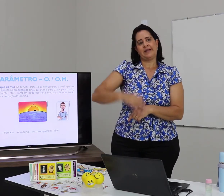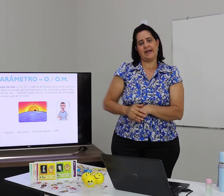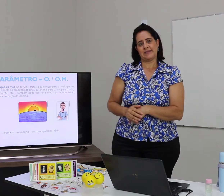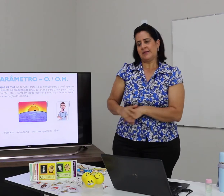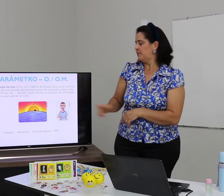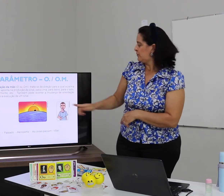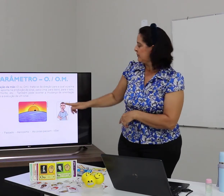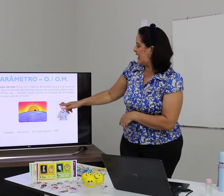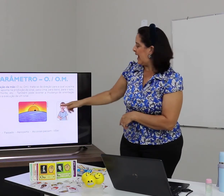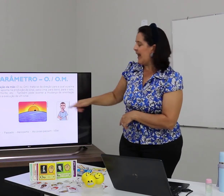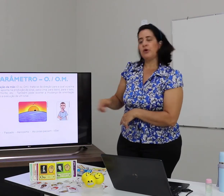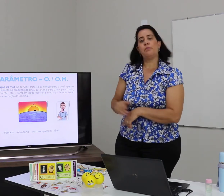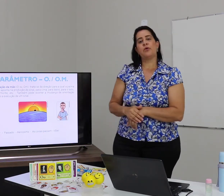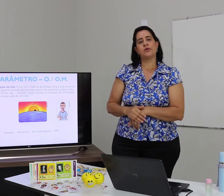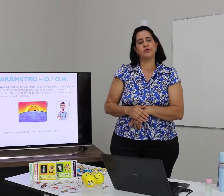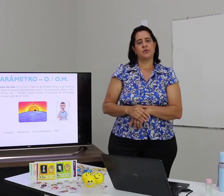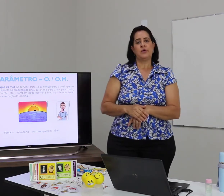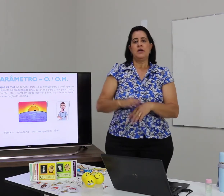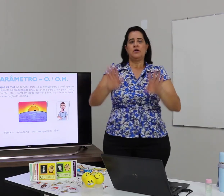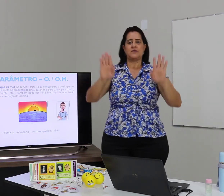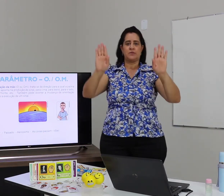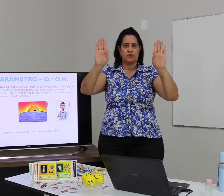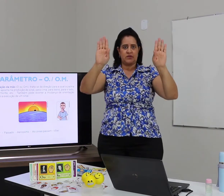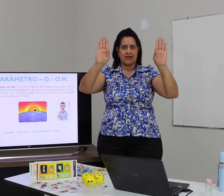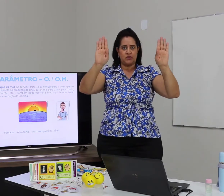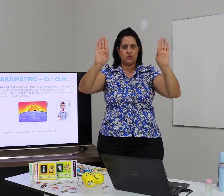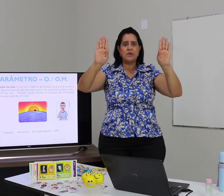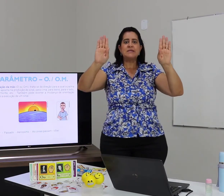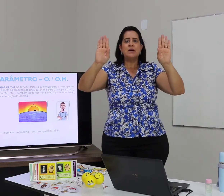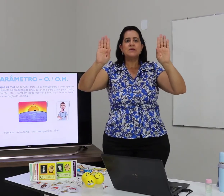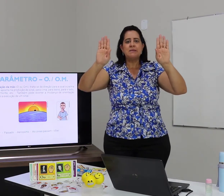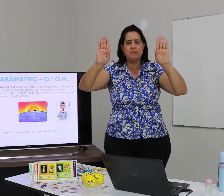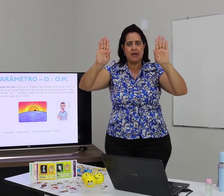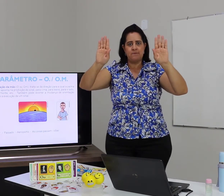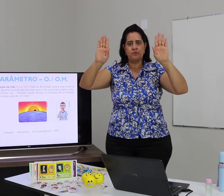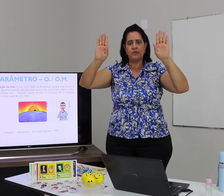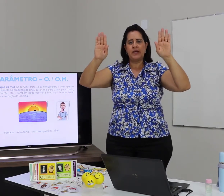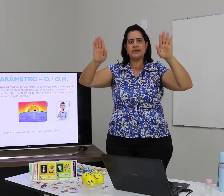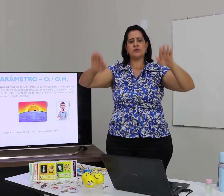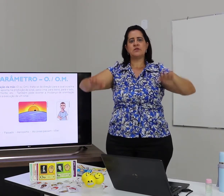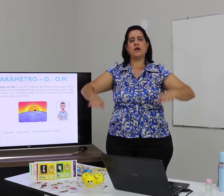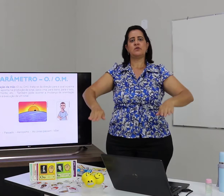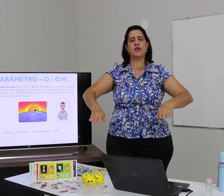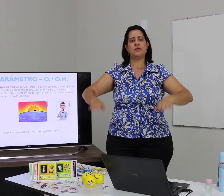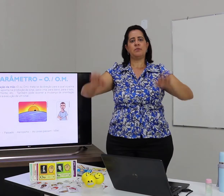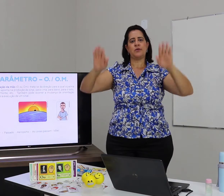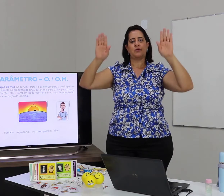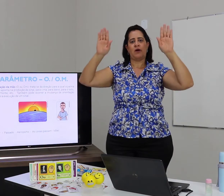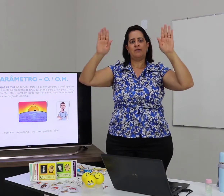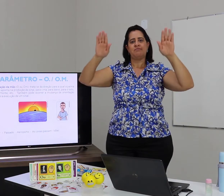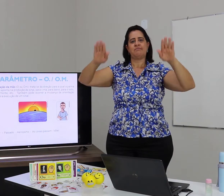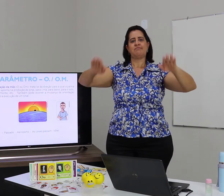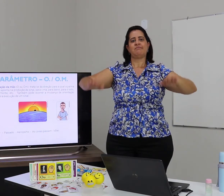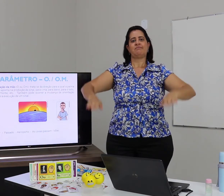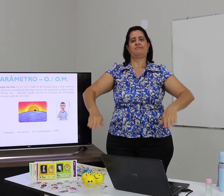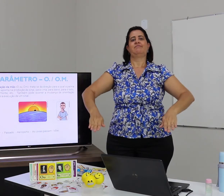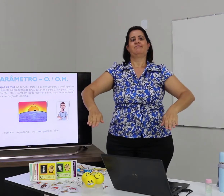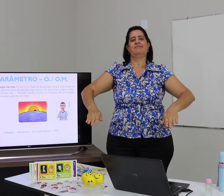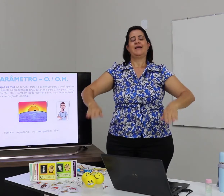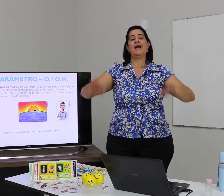trás. Aeroporto, nós vamos usar as duas mãos em B, e esse é o sinal de aeroporto, ó. Tá?